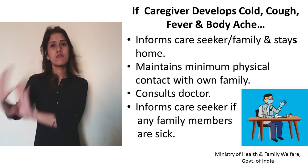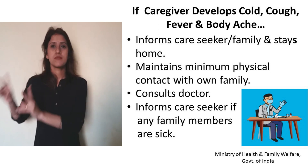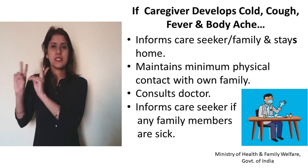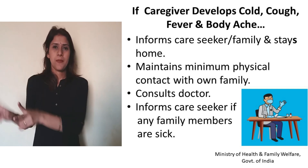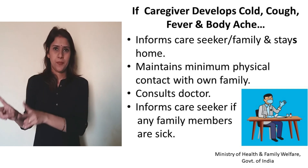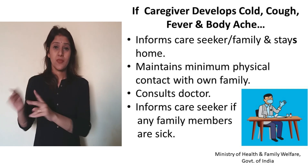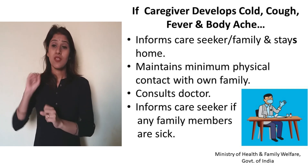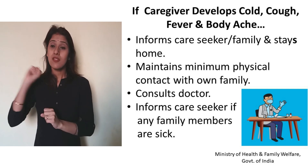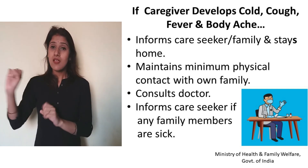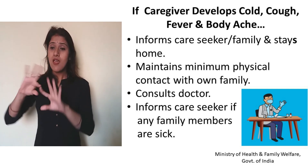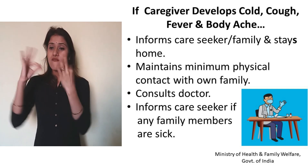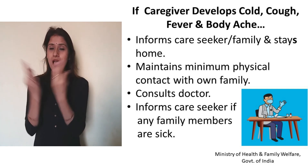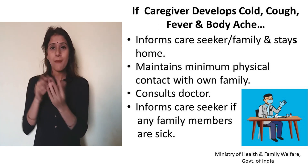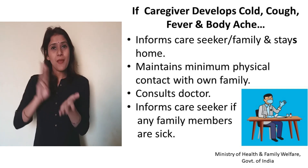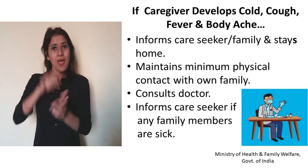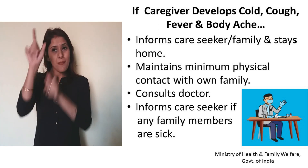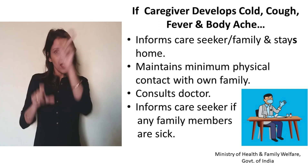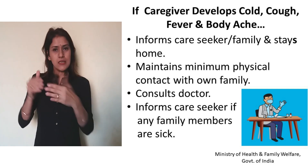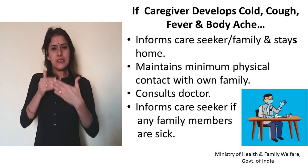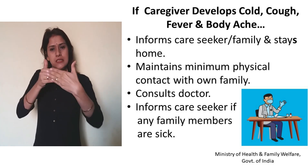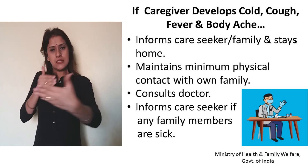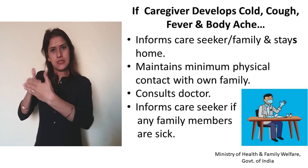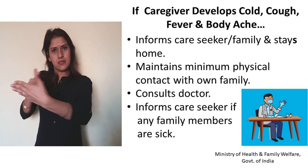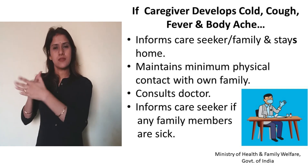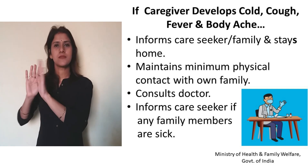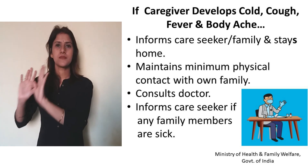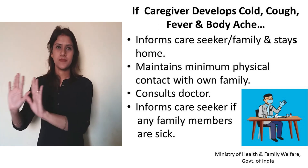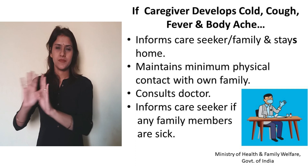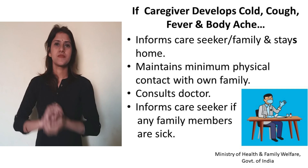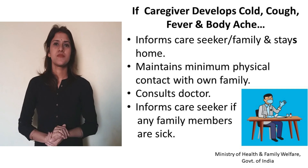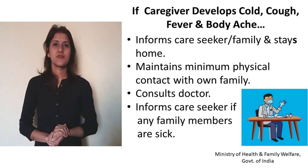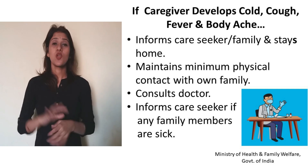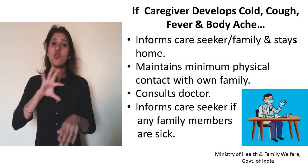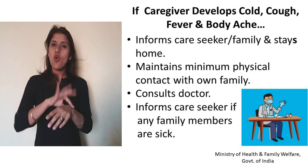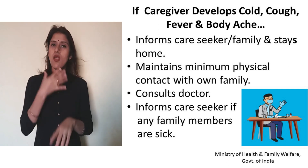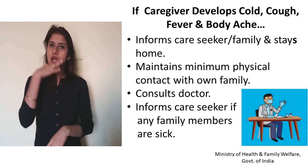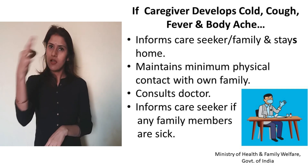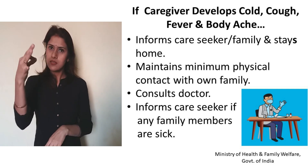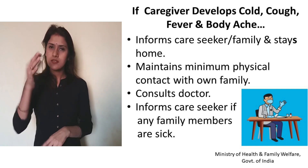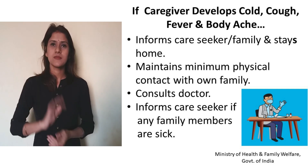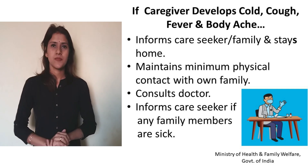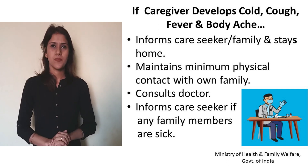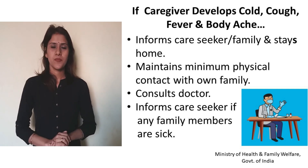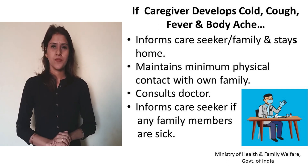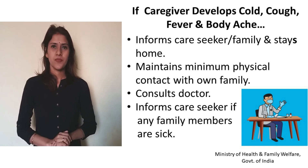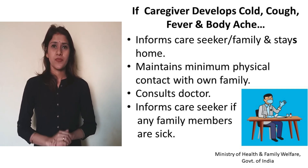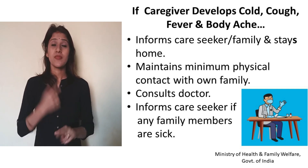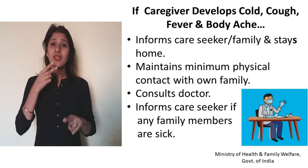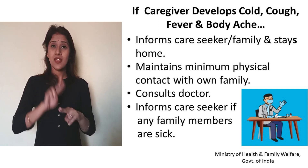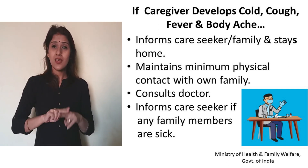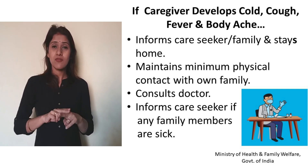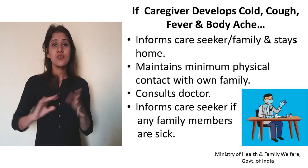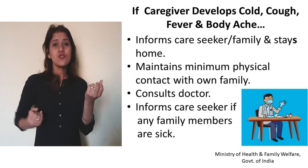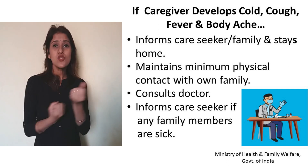रहें। अपने परिवार के अन्य सदस्यों के साथ दूरी बनाकर रखें। डॉक्टर की सलाह लें। यदि